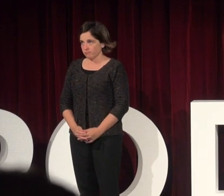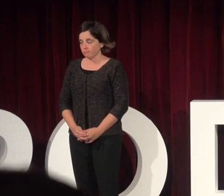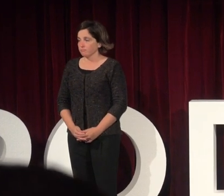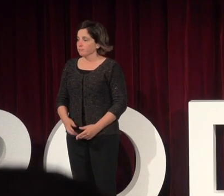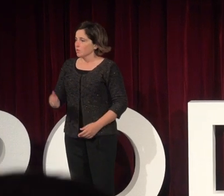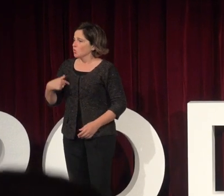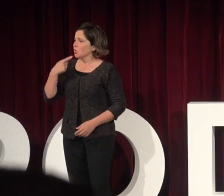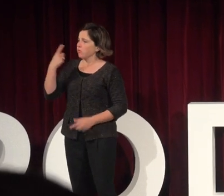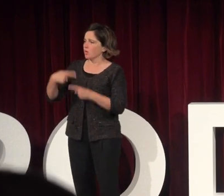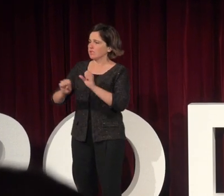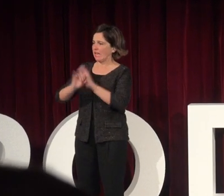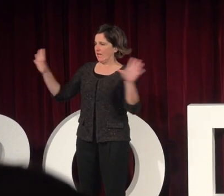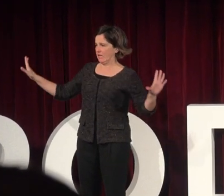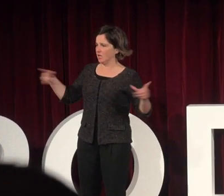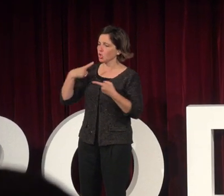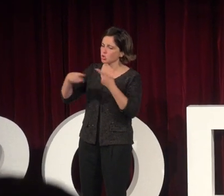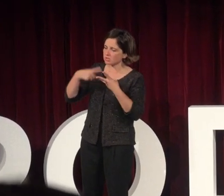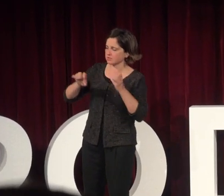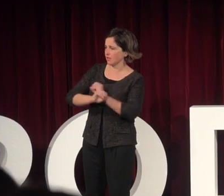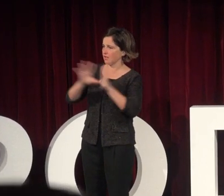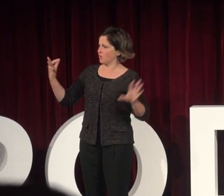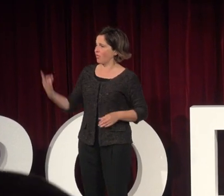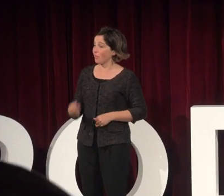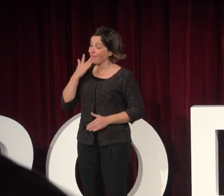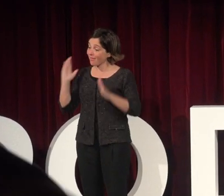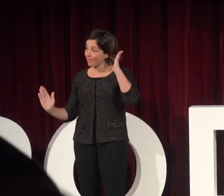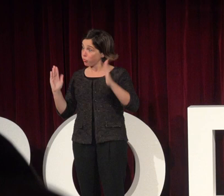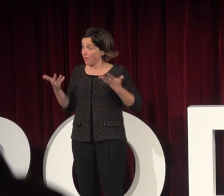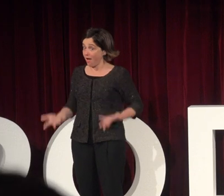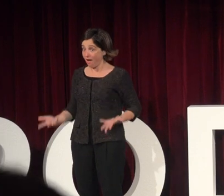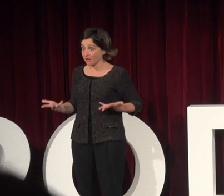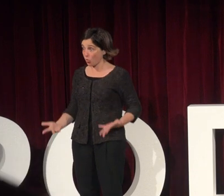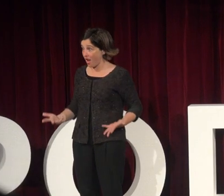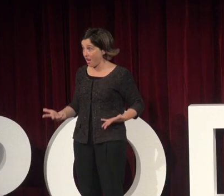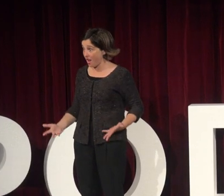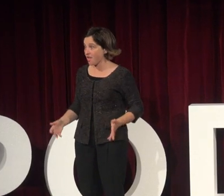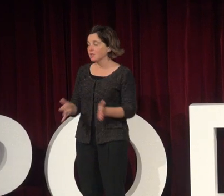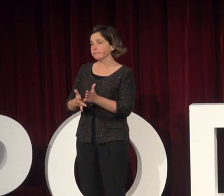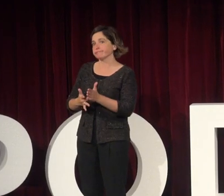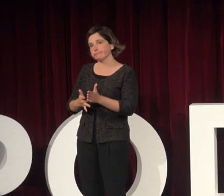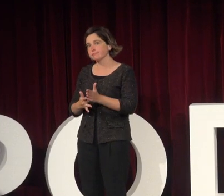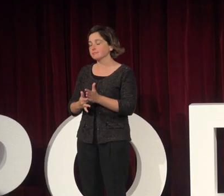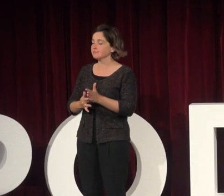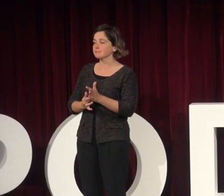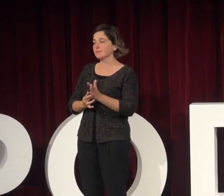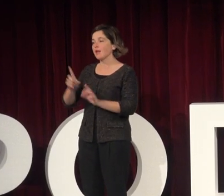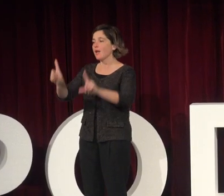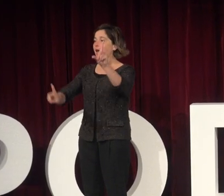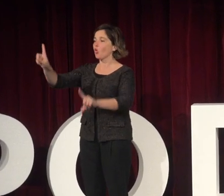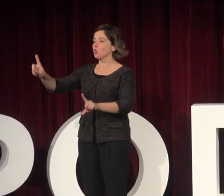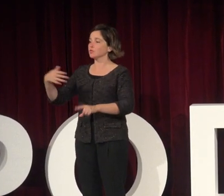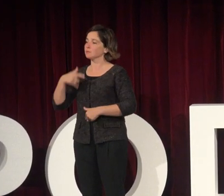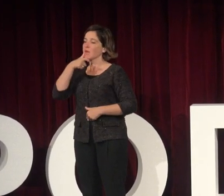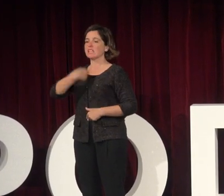Quiero ser claro hoy en algunas cosas. En estos tiempos en los que algunos manchan